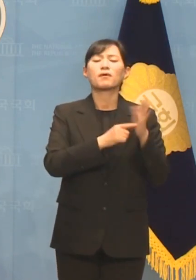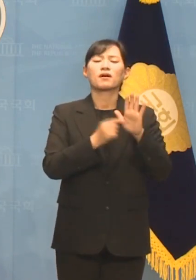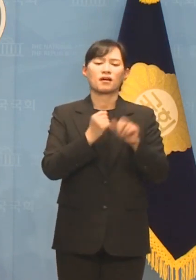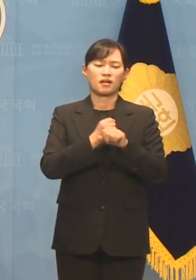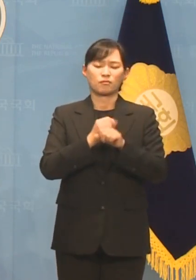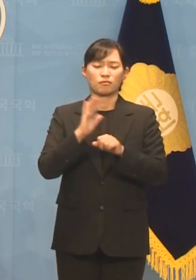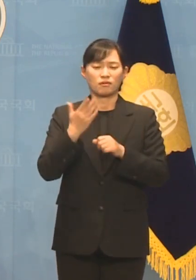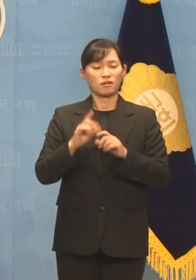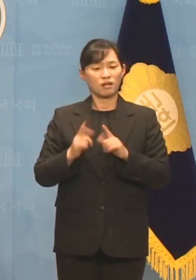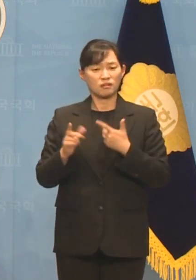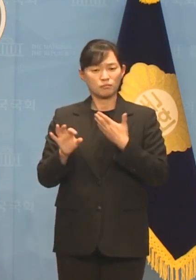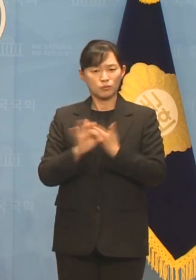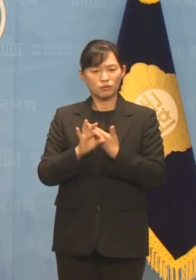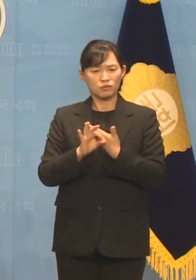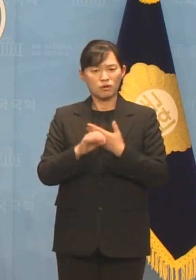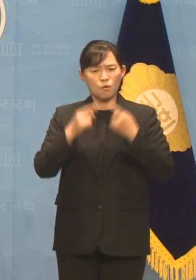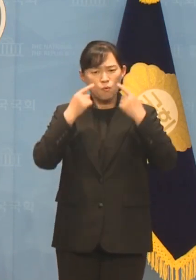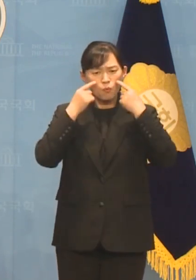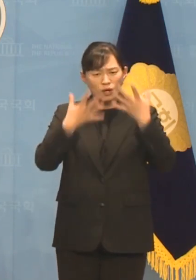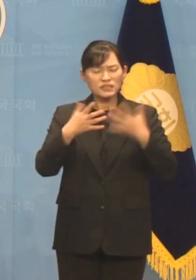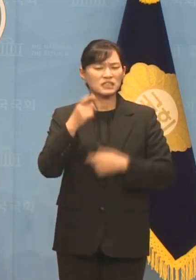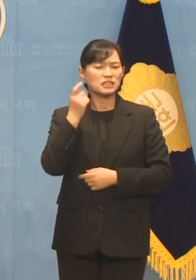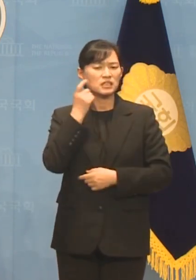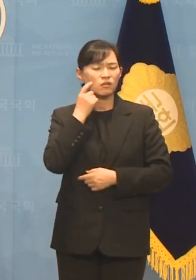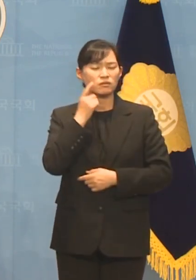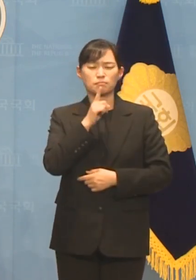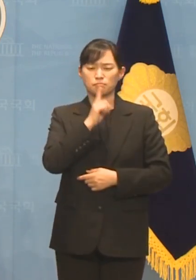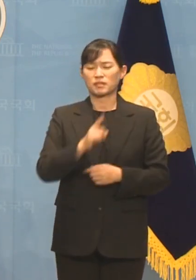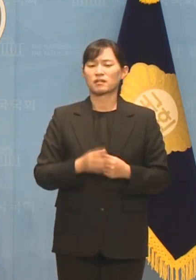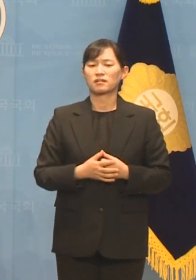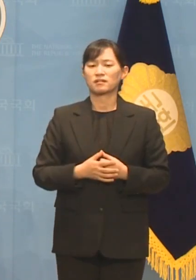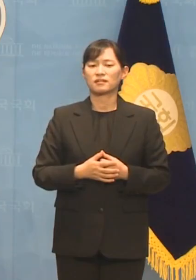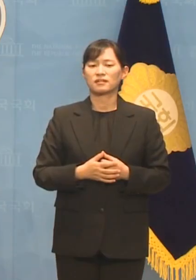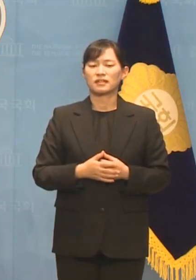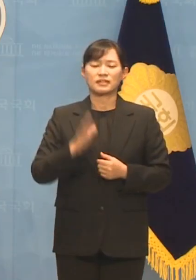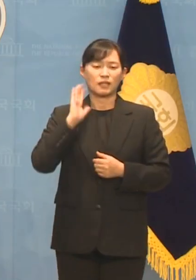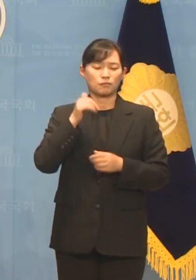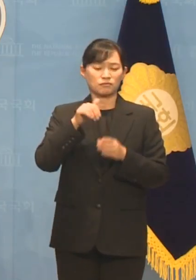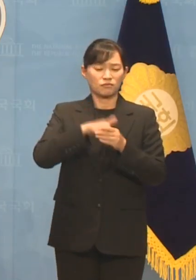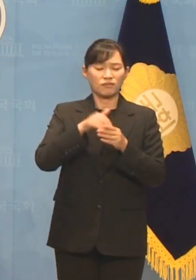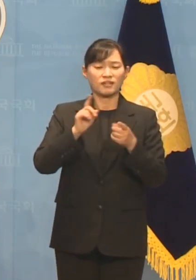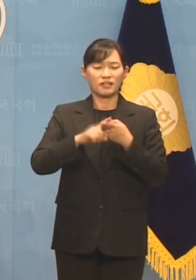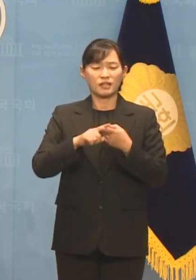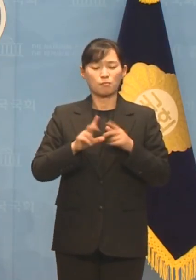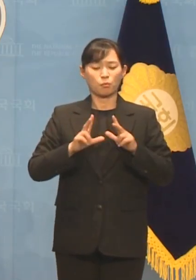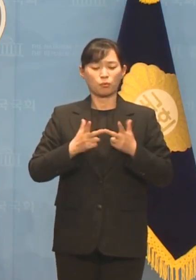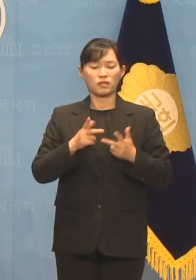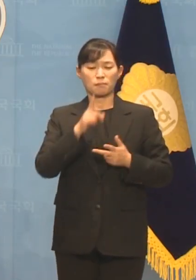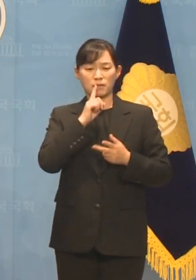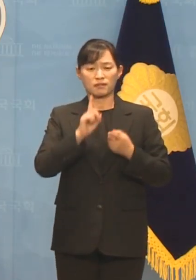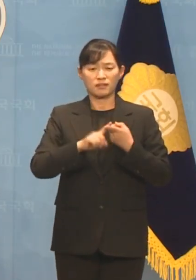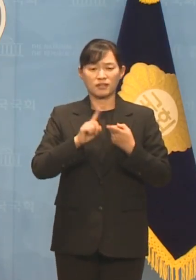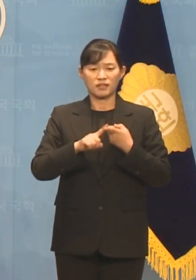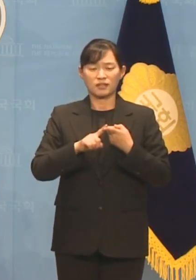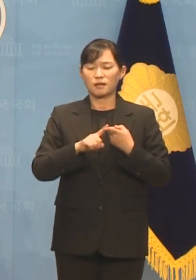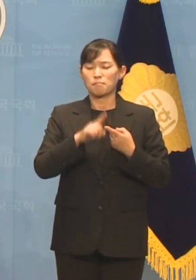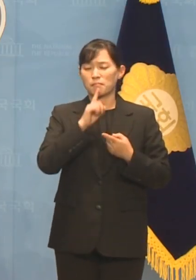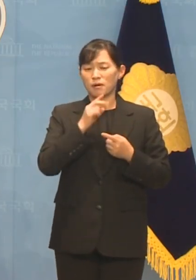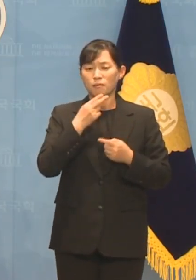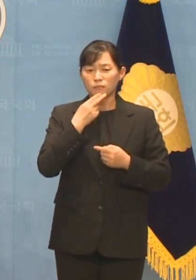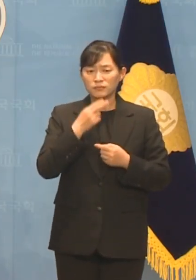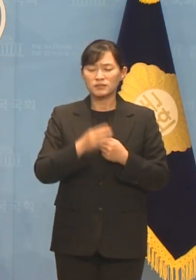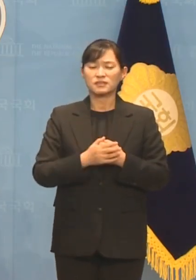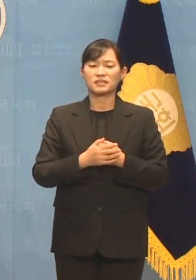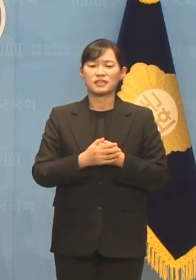그것이 아니라면 이는 명백한 거짓말입니다. 대선에 대한 자신의 주장에 대해 제대로 해명도 하지 못하며